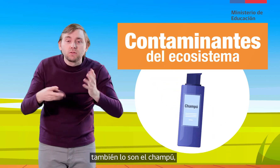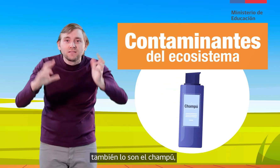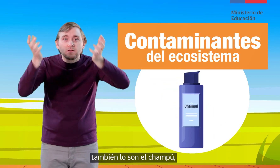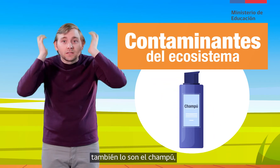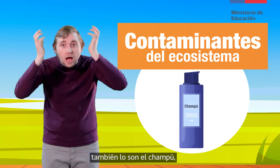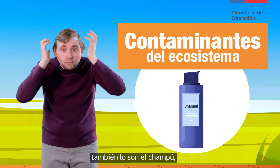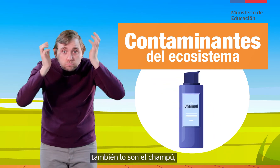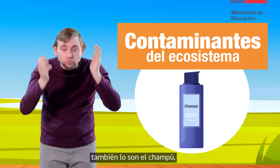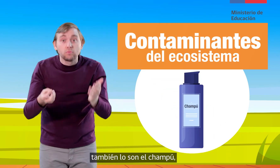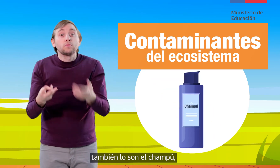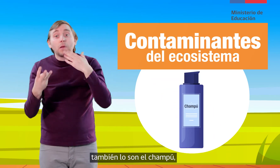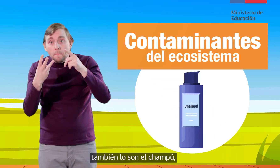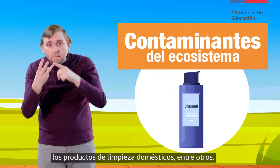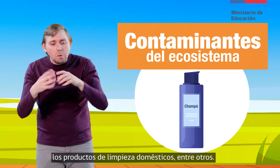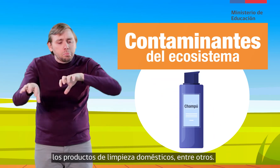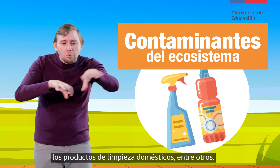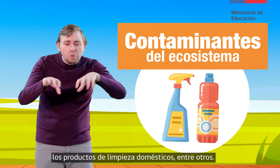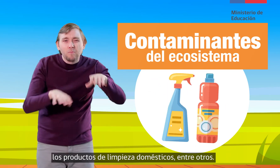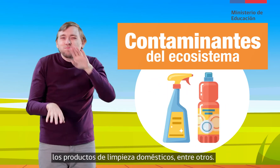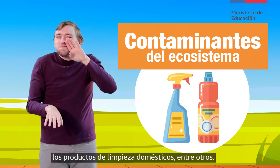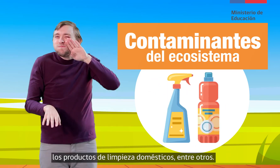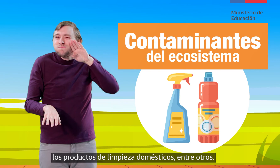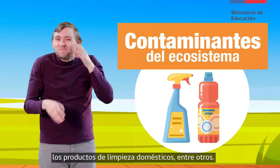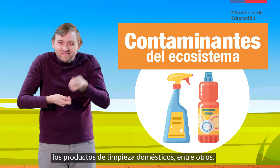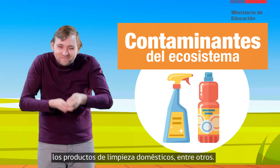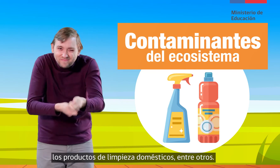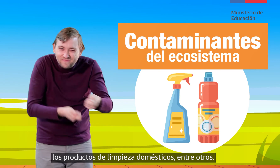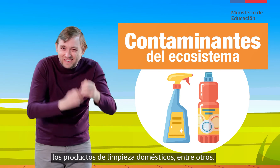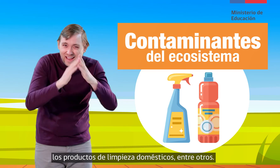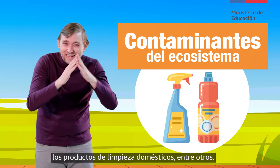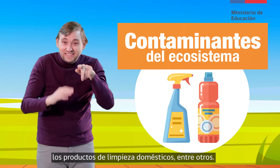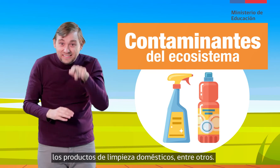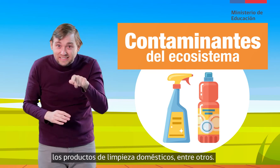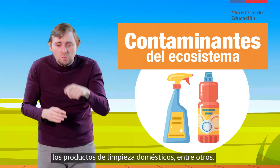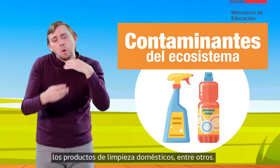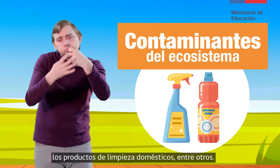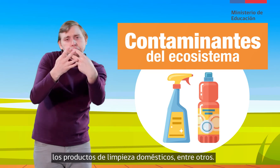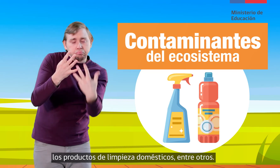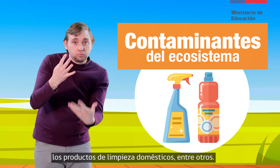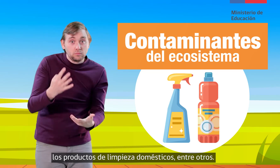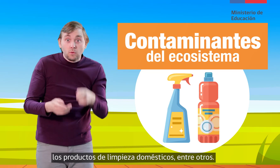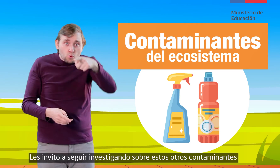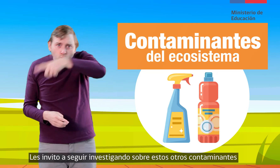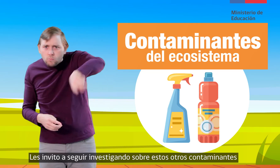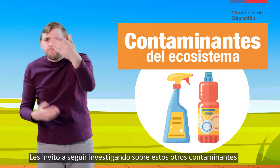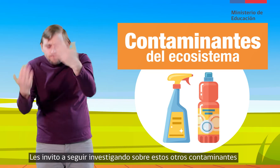También lo son el champú, los productos de limpieza domésticos, entre otros. Les invito a